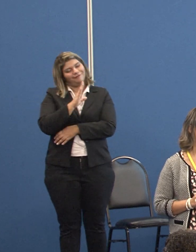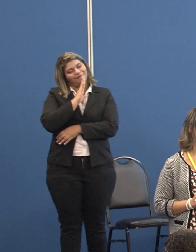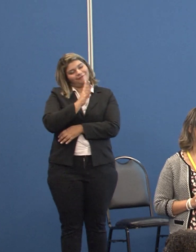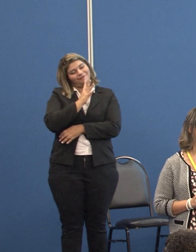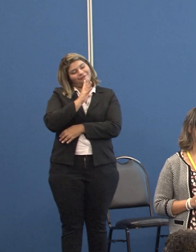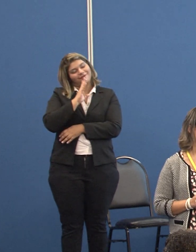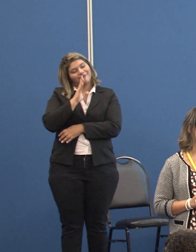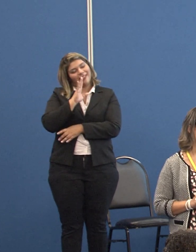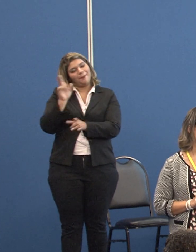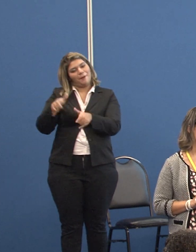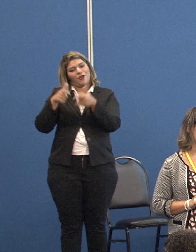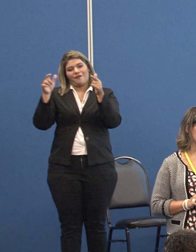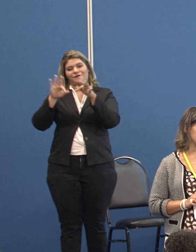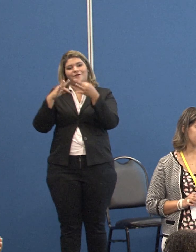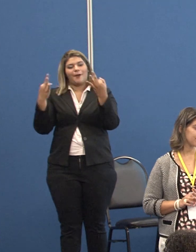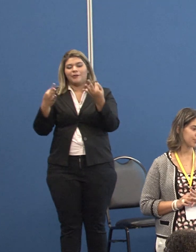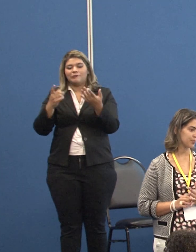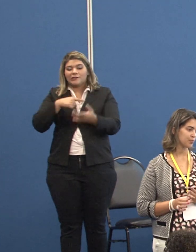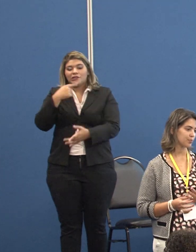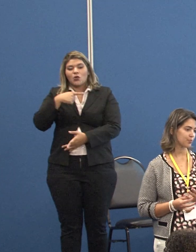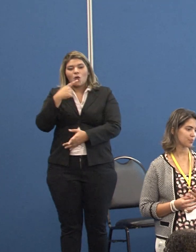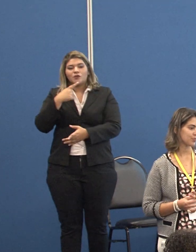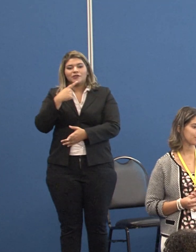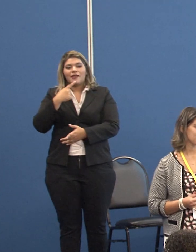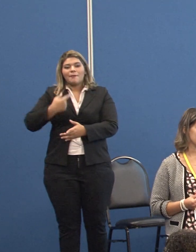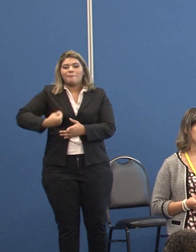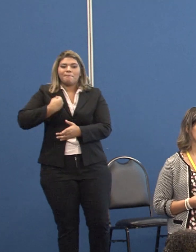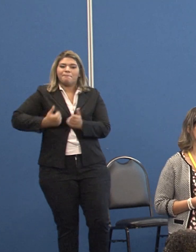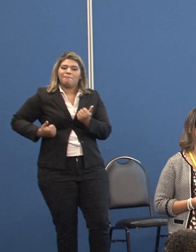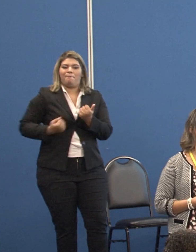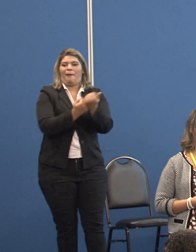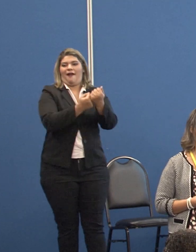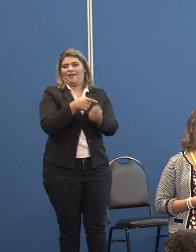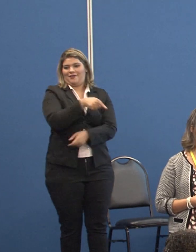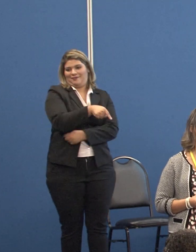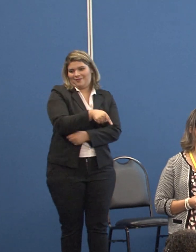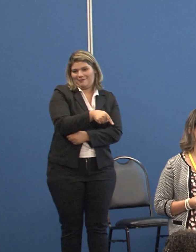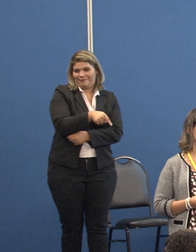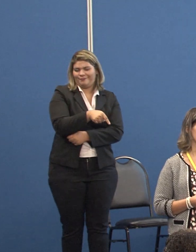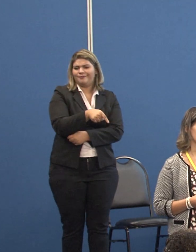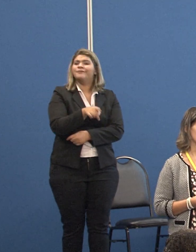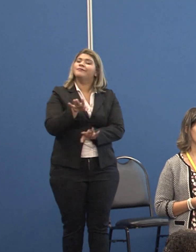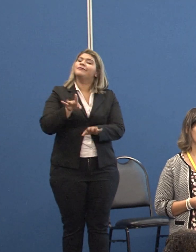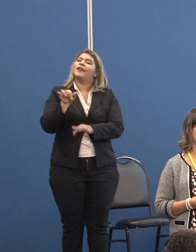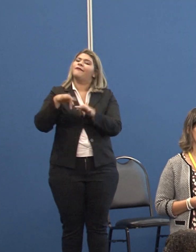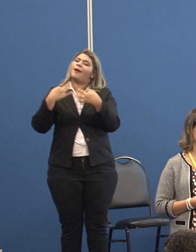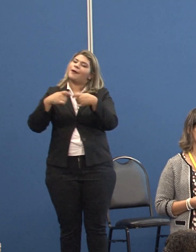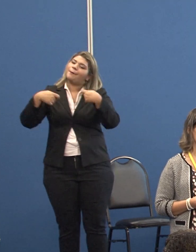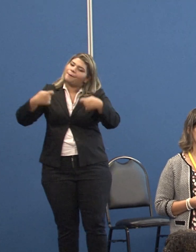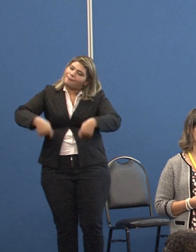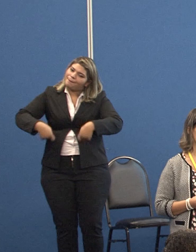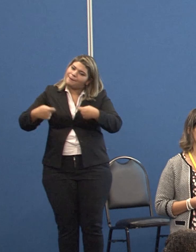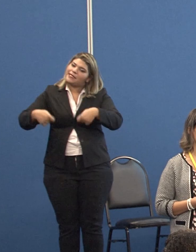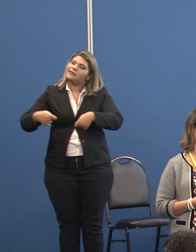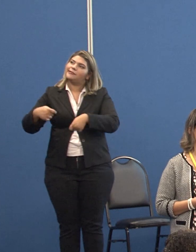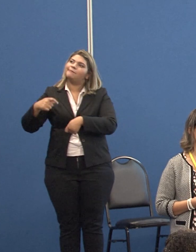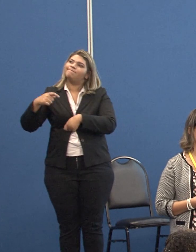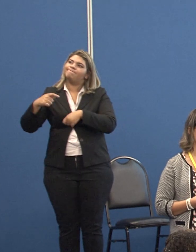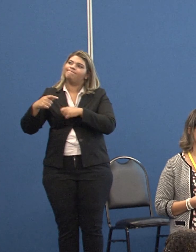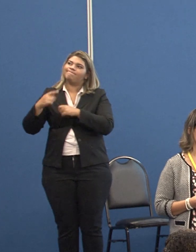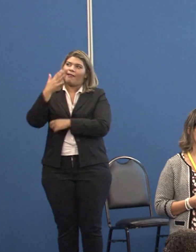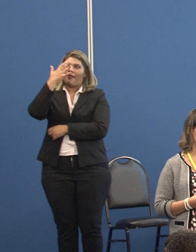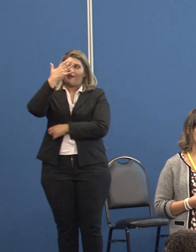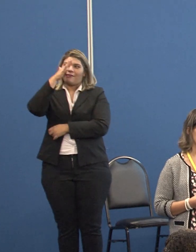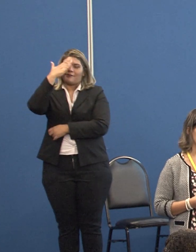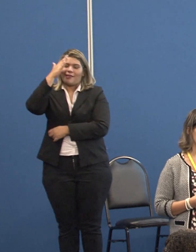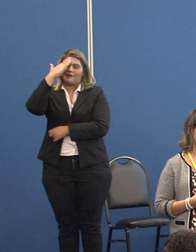família não tem condições de fazer parte desse processo. Mas ela precisa reconhecer e, em algum momento, ela vai visualizar o que está